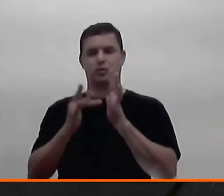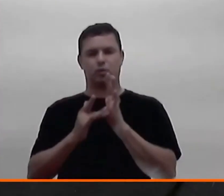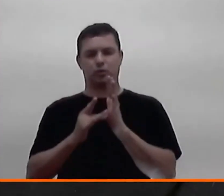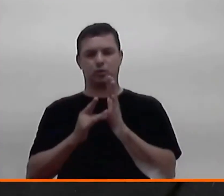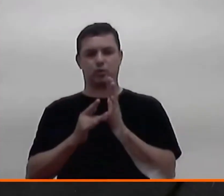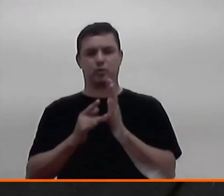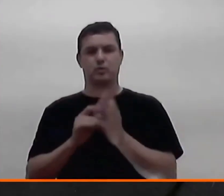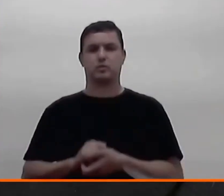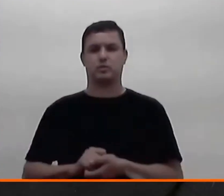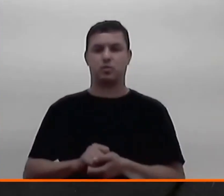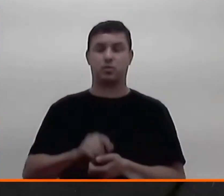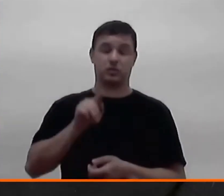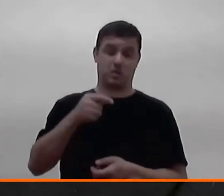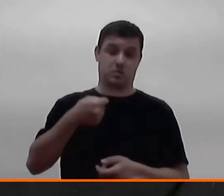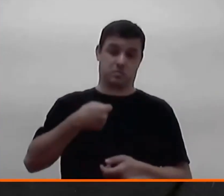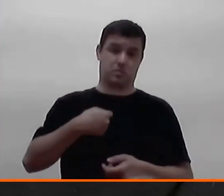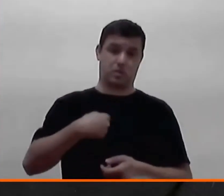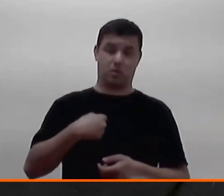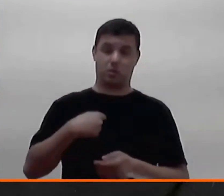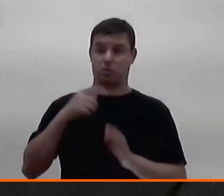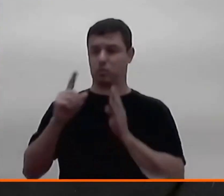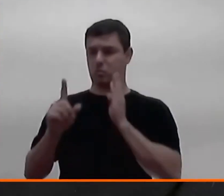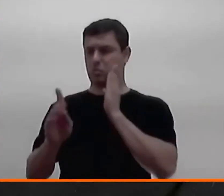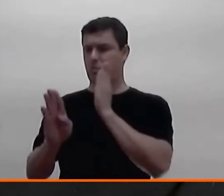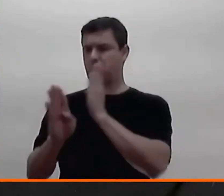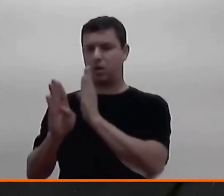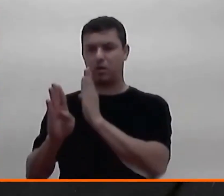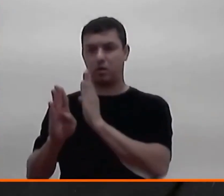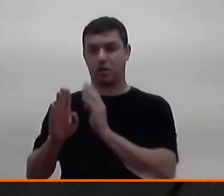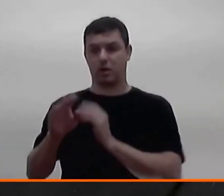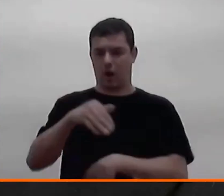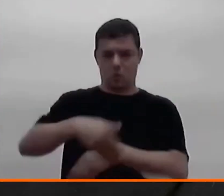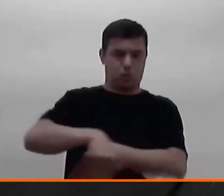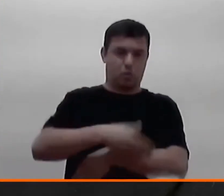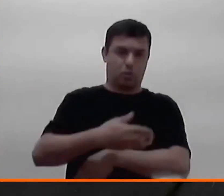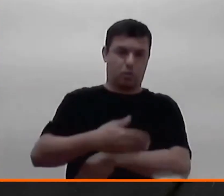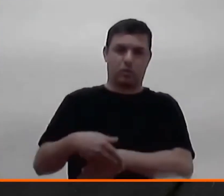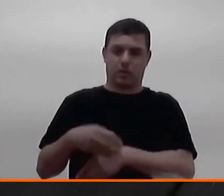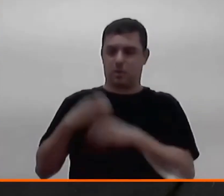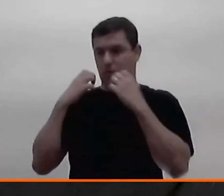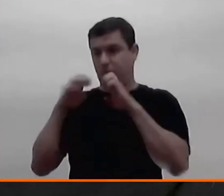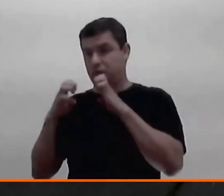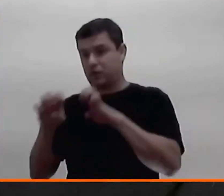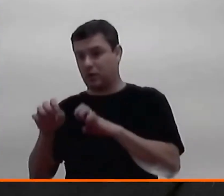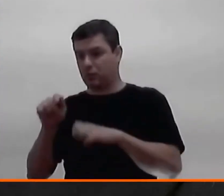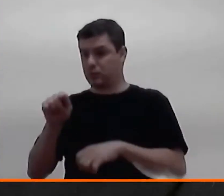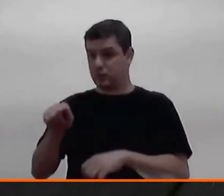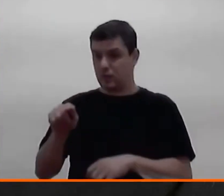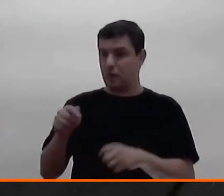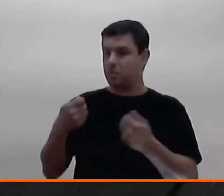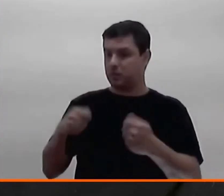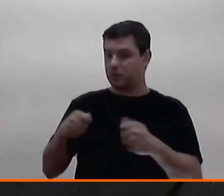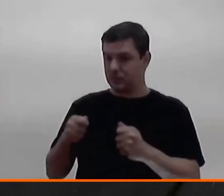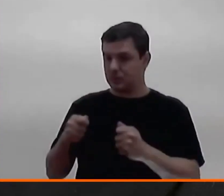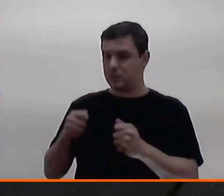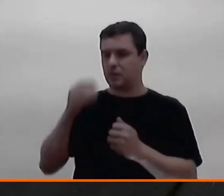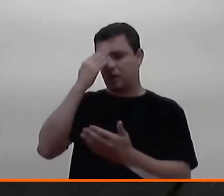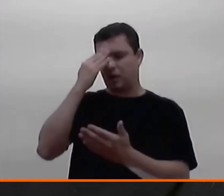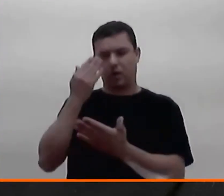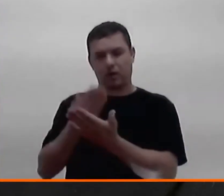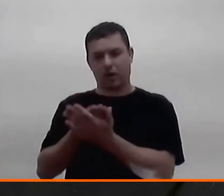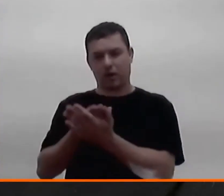alguém e prega o evangelho, esse tal é salvo, não é verdade? Então, aí, irmãos, o